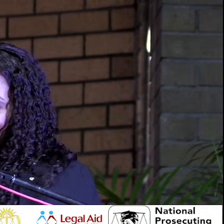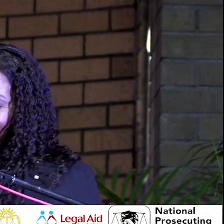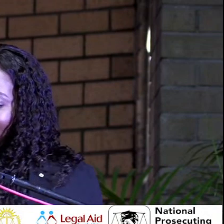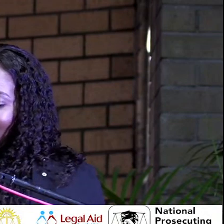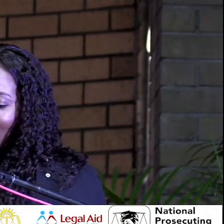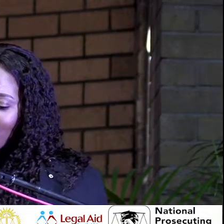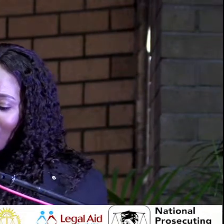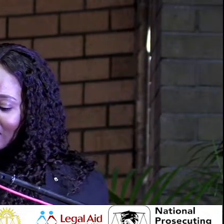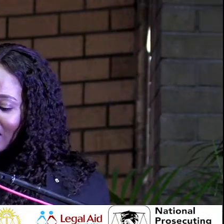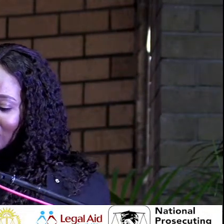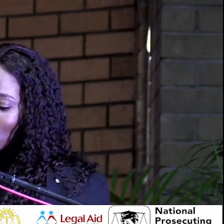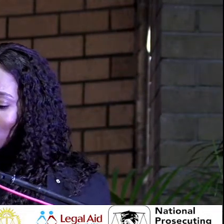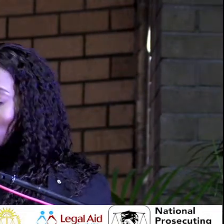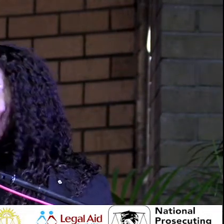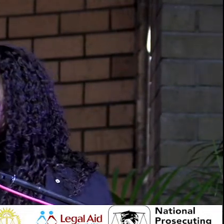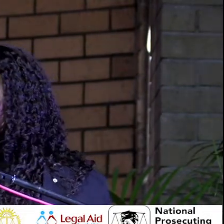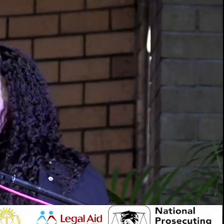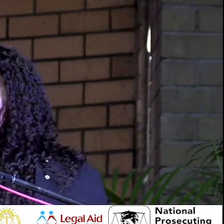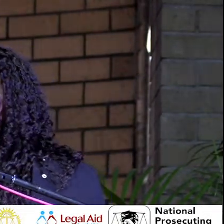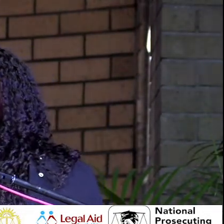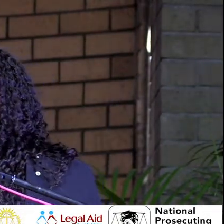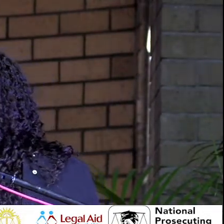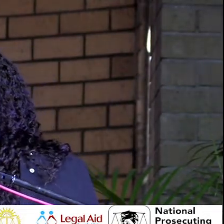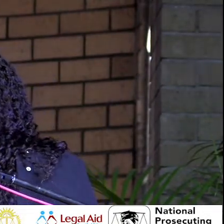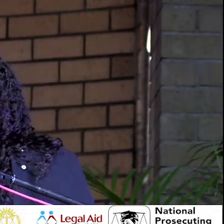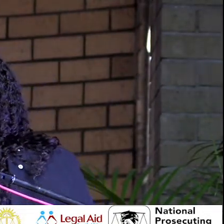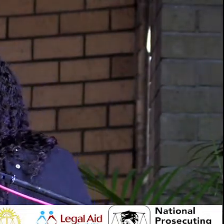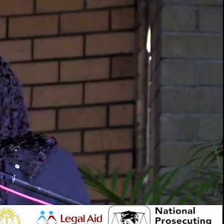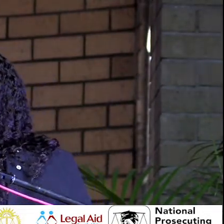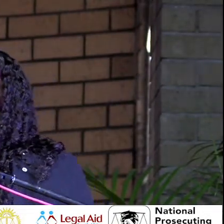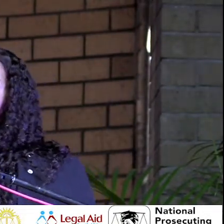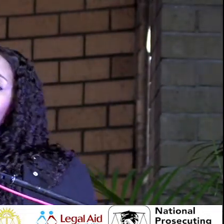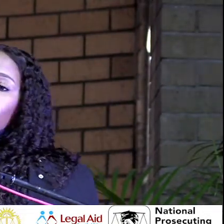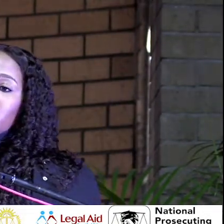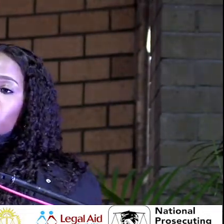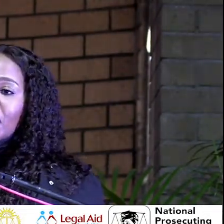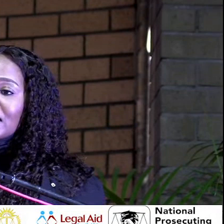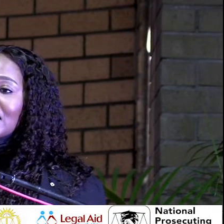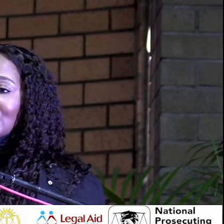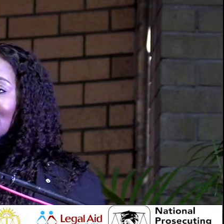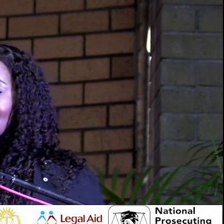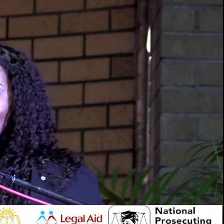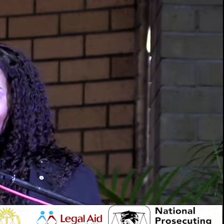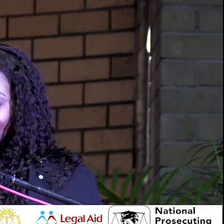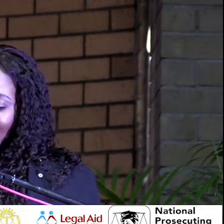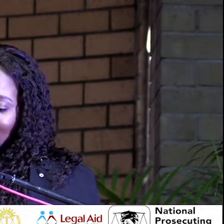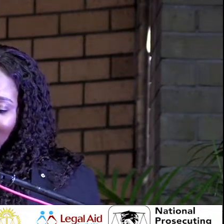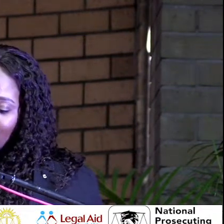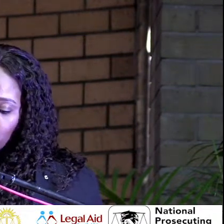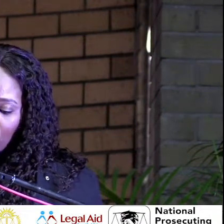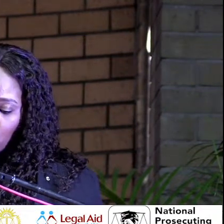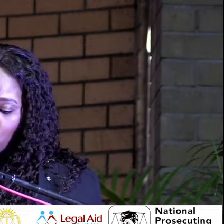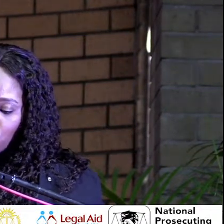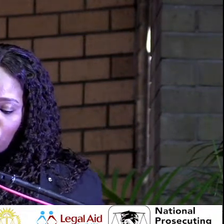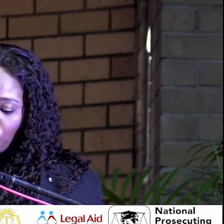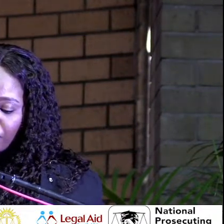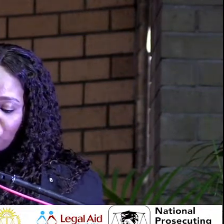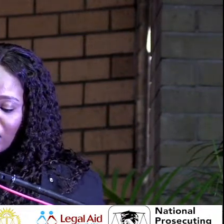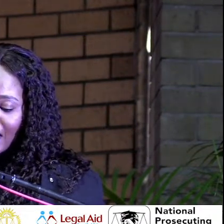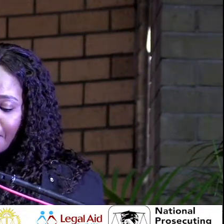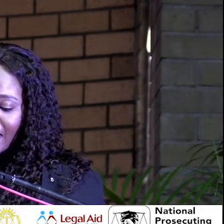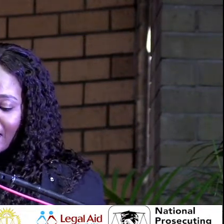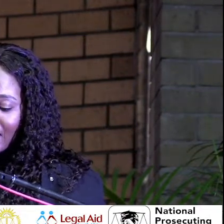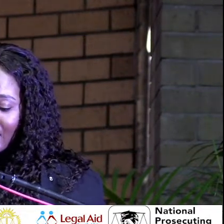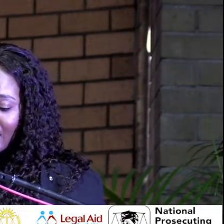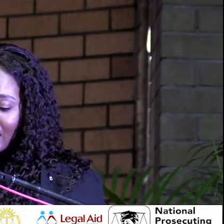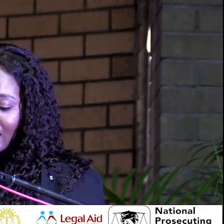ingakanani apho uye wachaza ke ngoku kukho abantu abaye bagwetya iminyaka phakathi kwe-20 ne-10 xa ejonga ke ngoku kwi-conviction